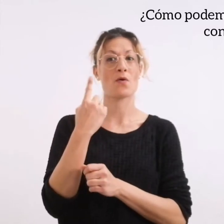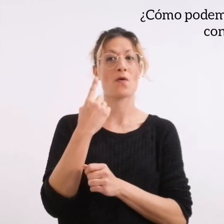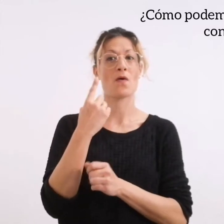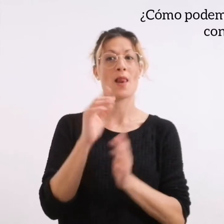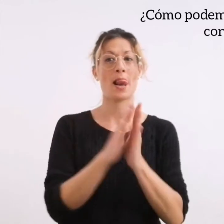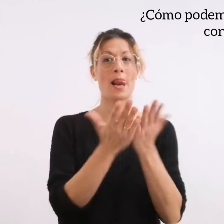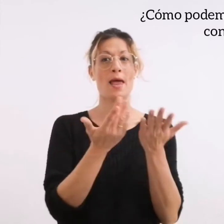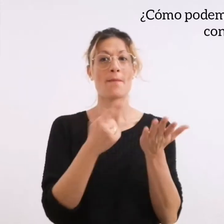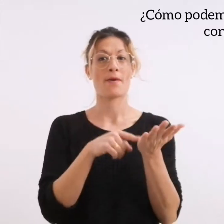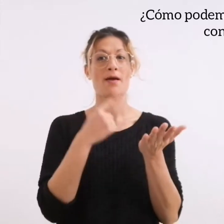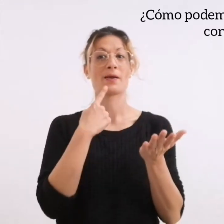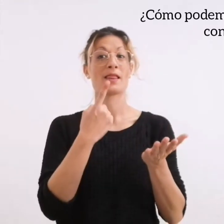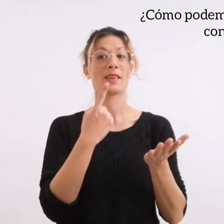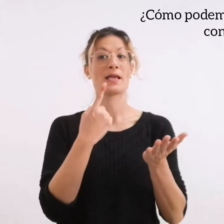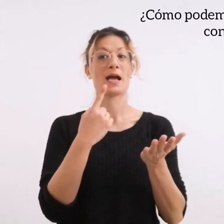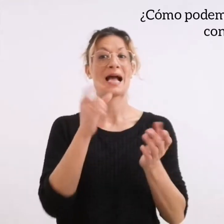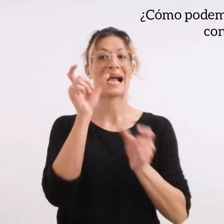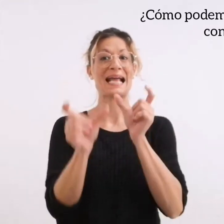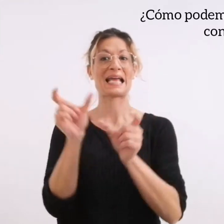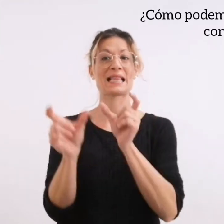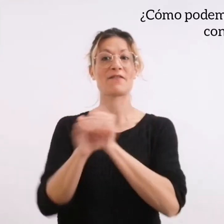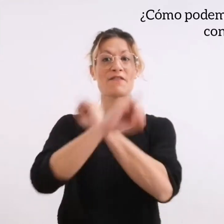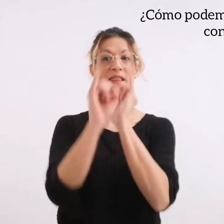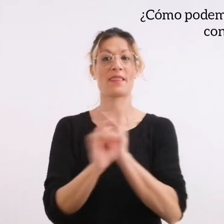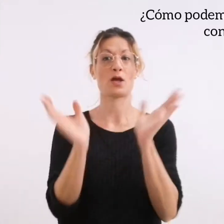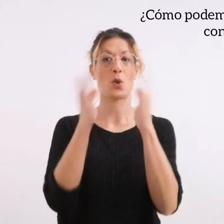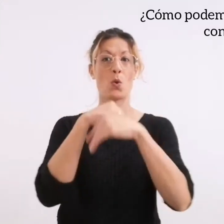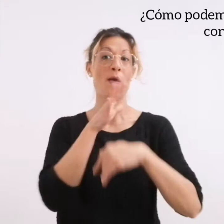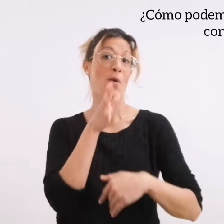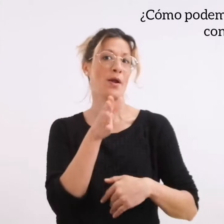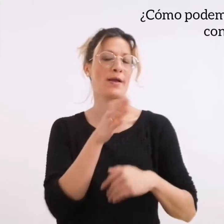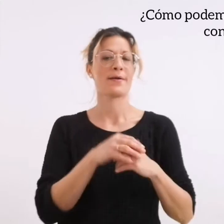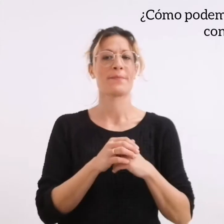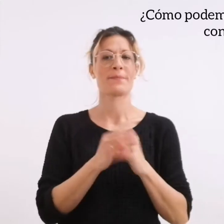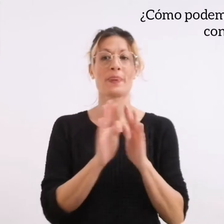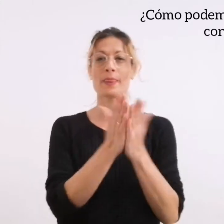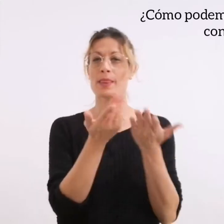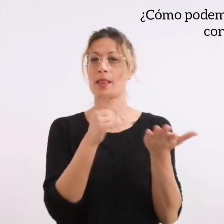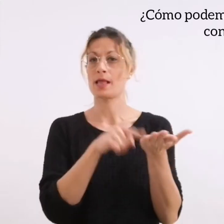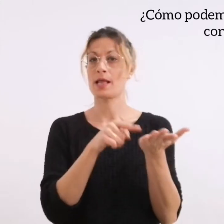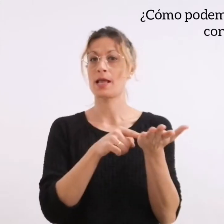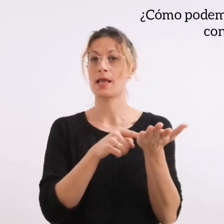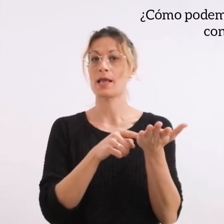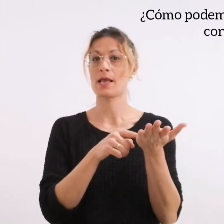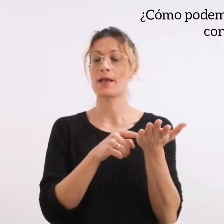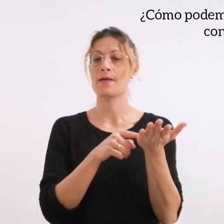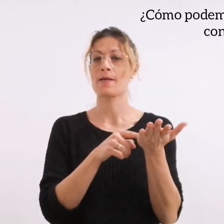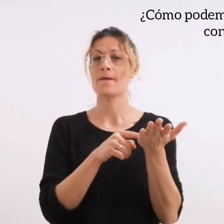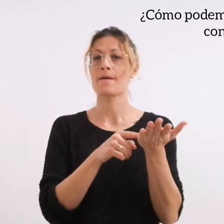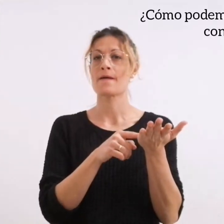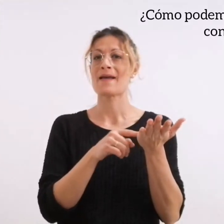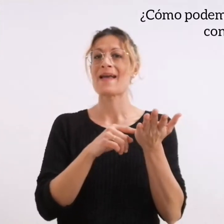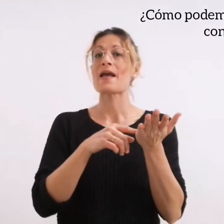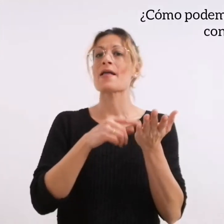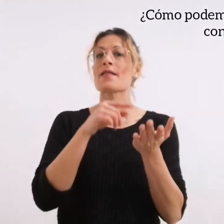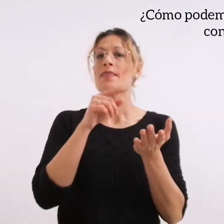gente es infeliz. A la luz de la Biblia, que es la palabra de Dios, vimos que la gente es infeliz porque